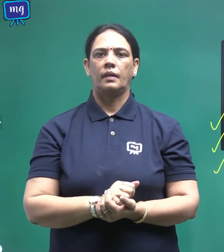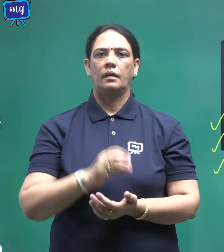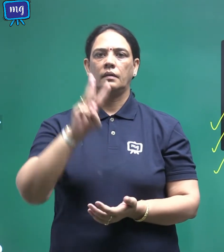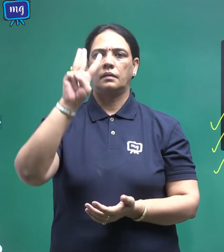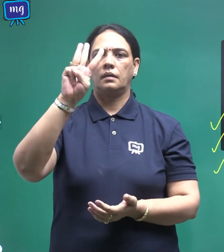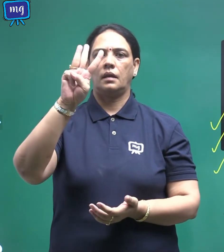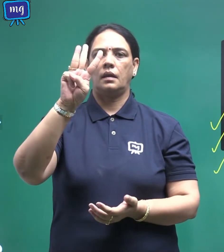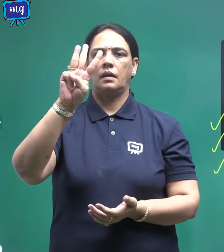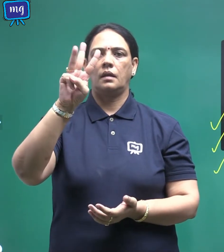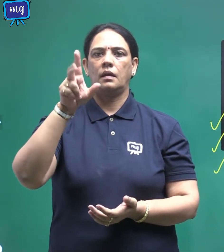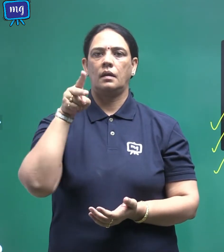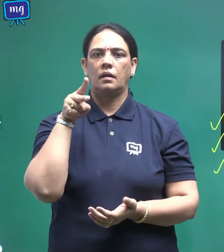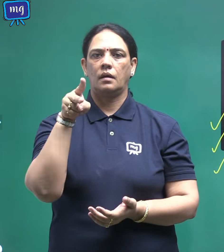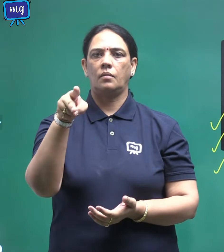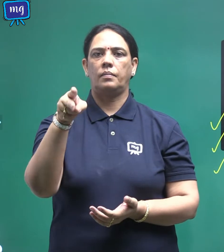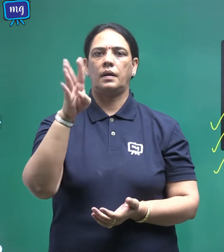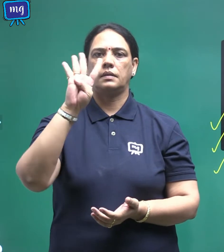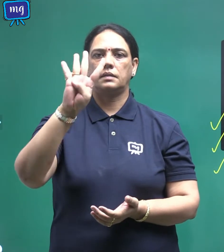3:4